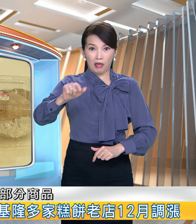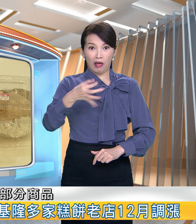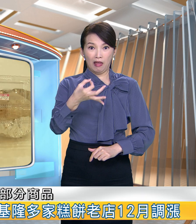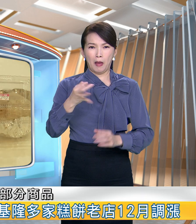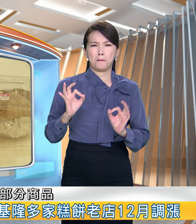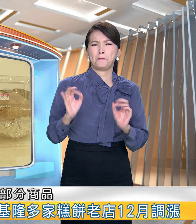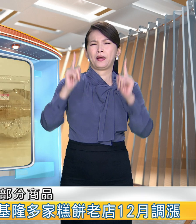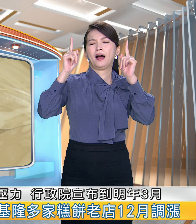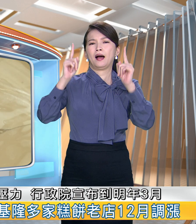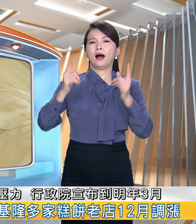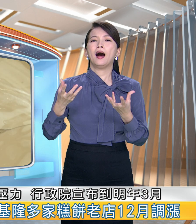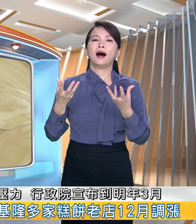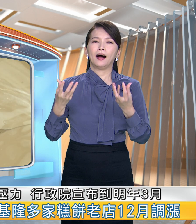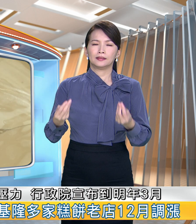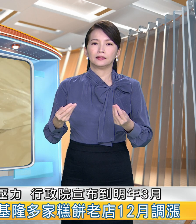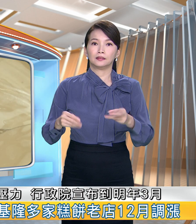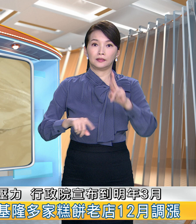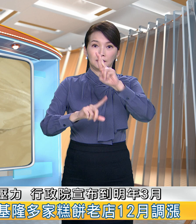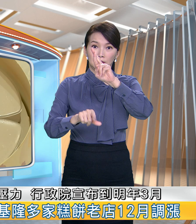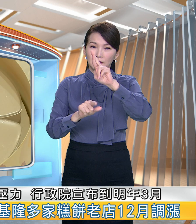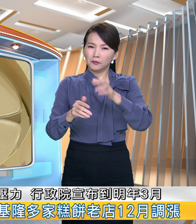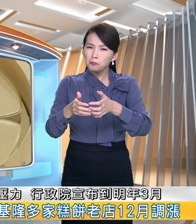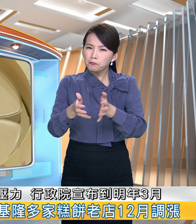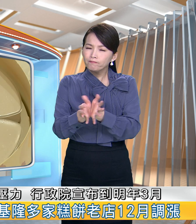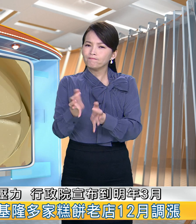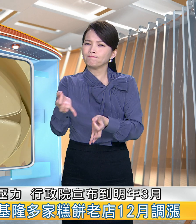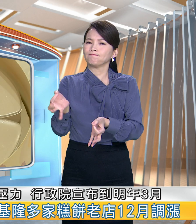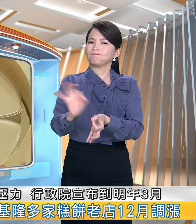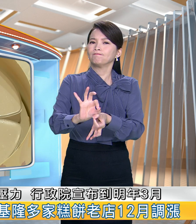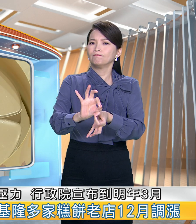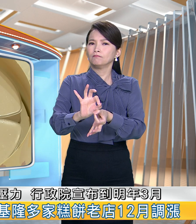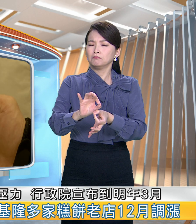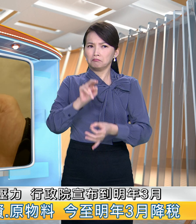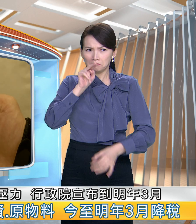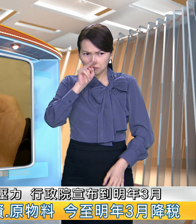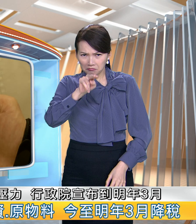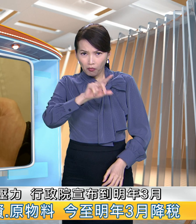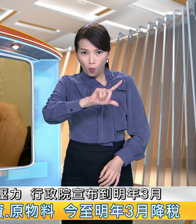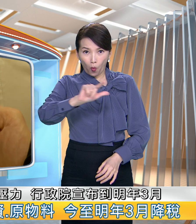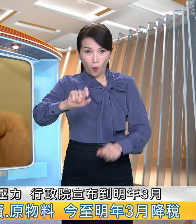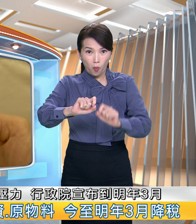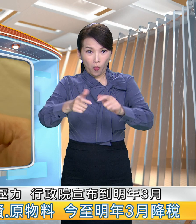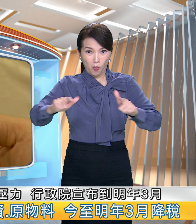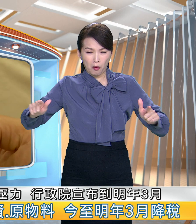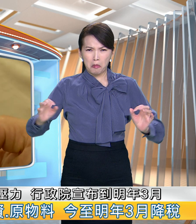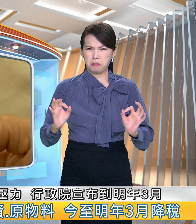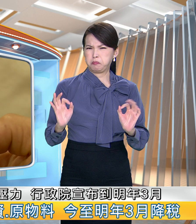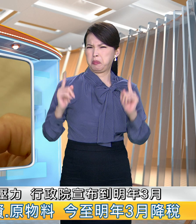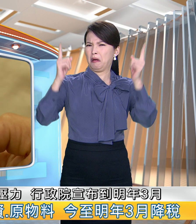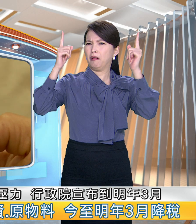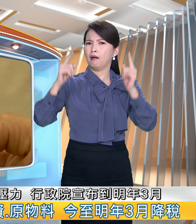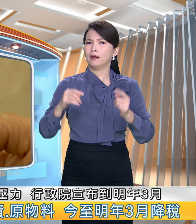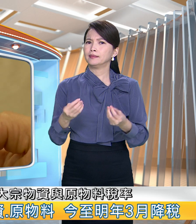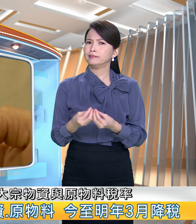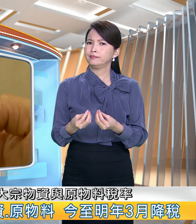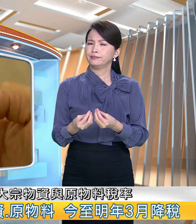商品。而面对物价上涨的压力，行政院宣布到明年3月暂